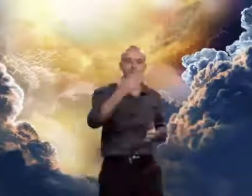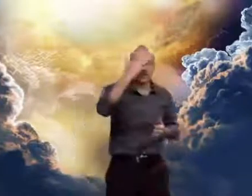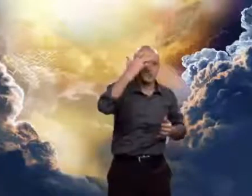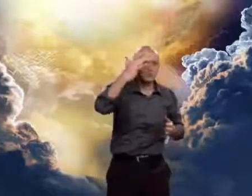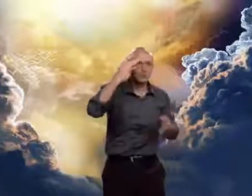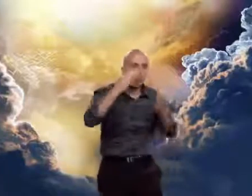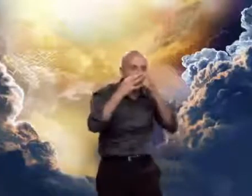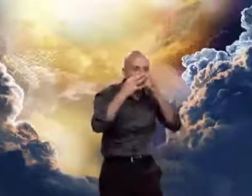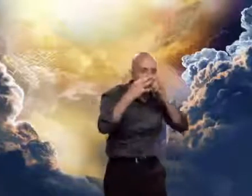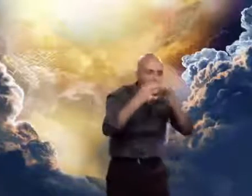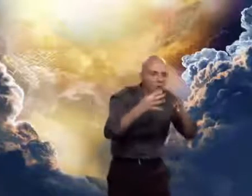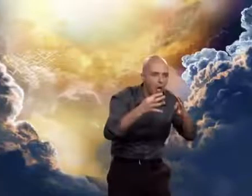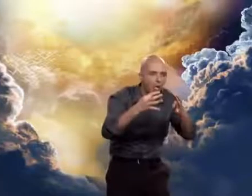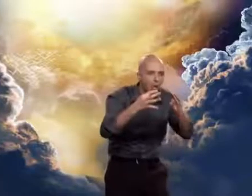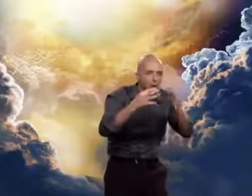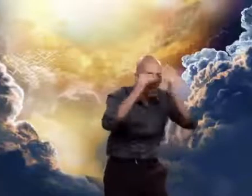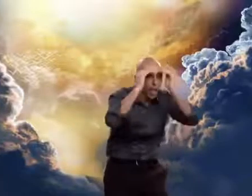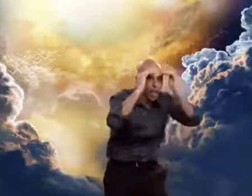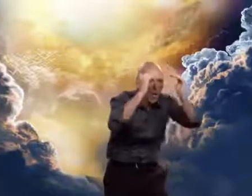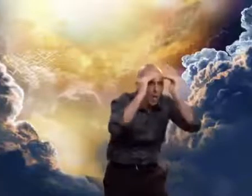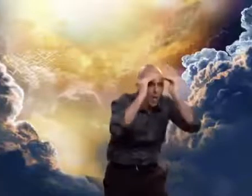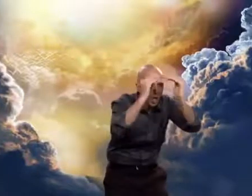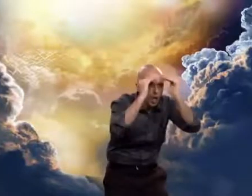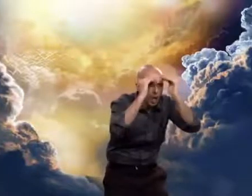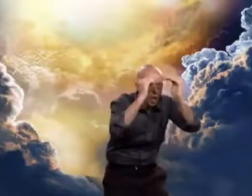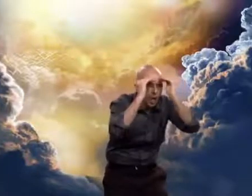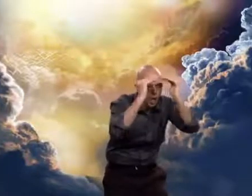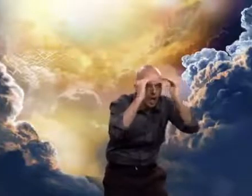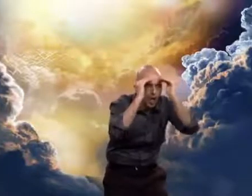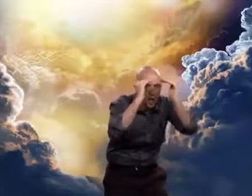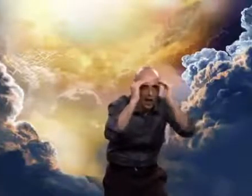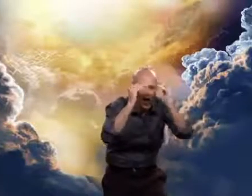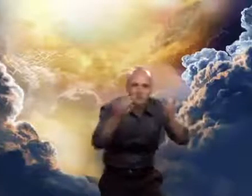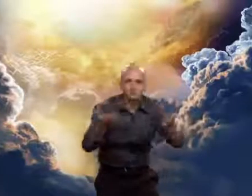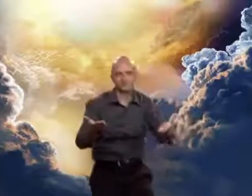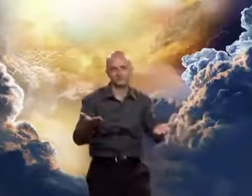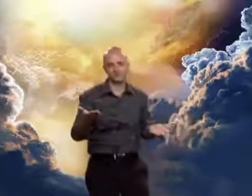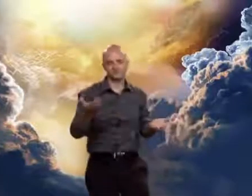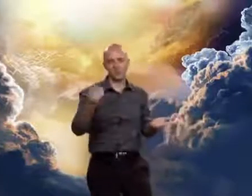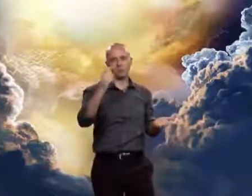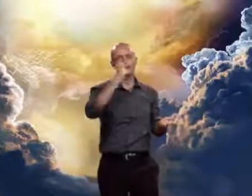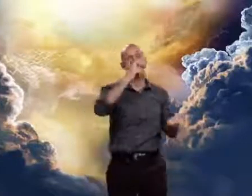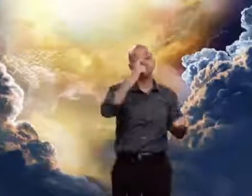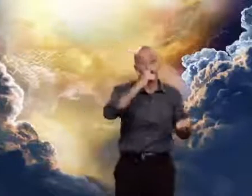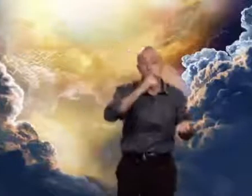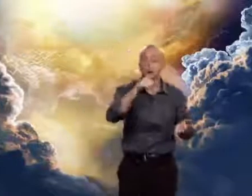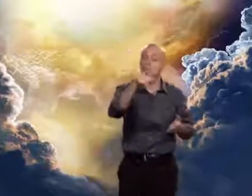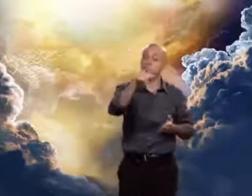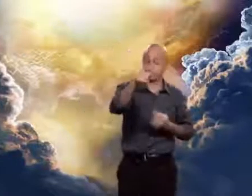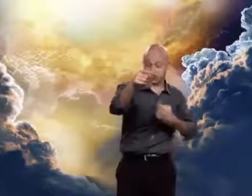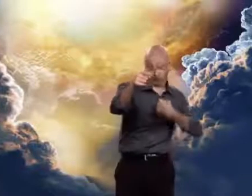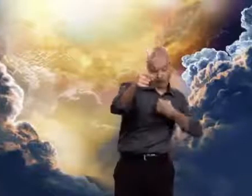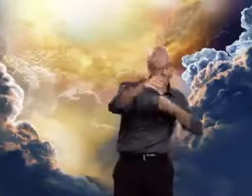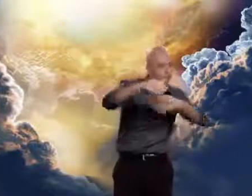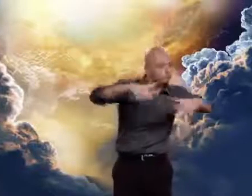inocentes. Sendo o povo levado a crer que o desejo é a mais elevada lei, que libertinagem é liberdade e que o